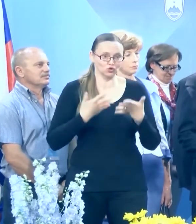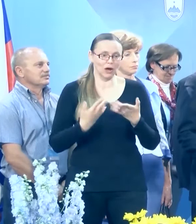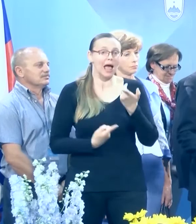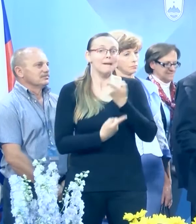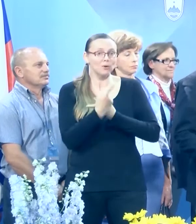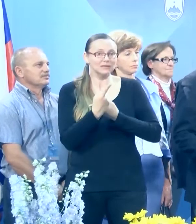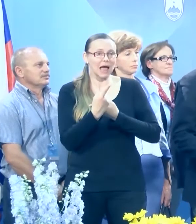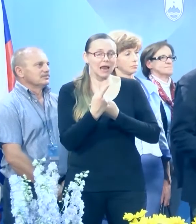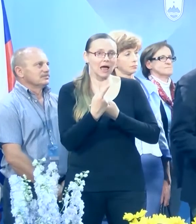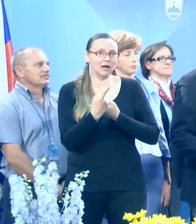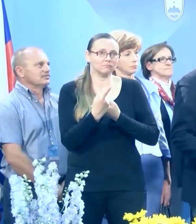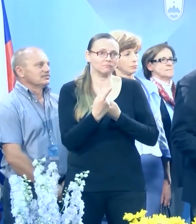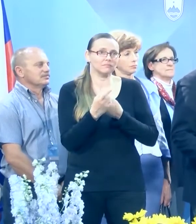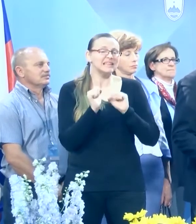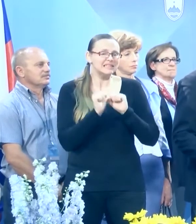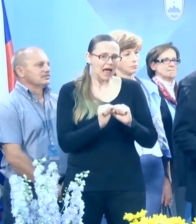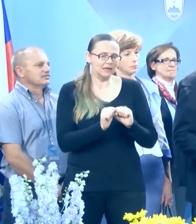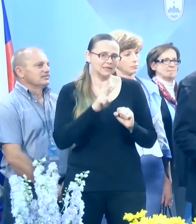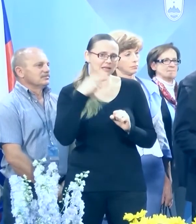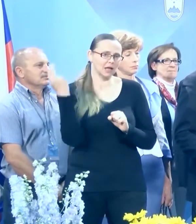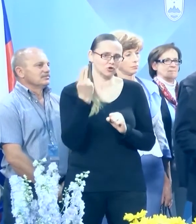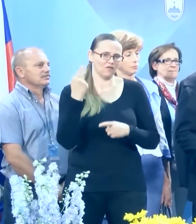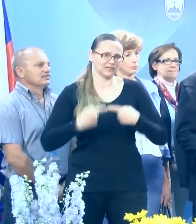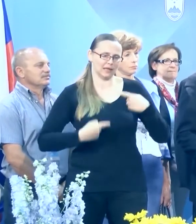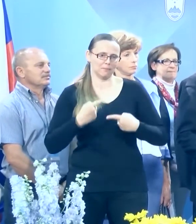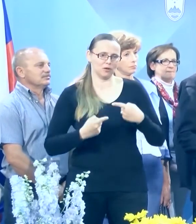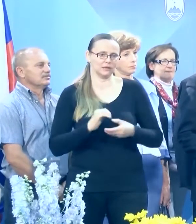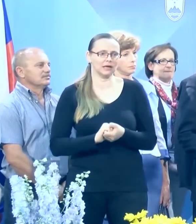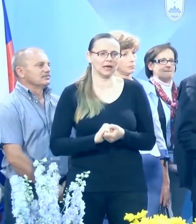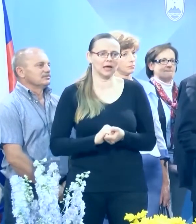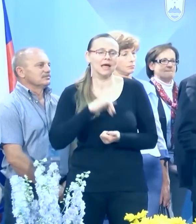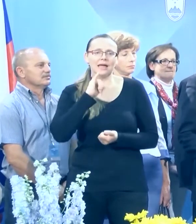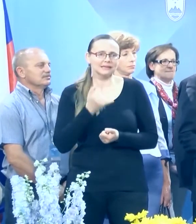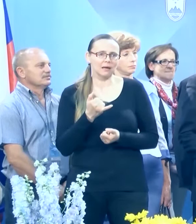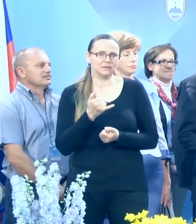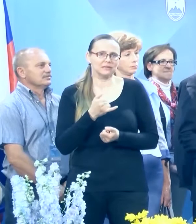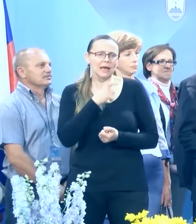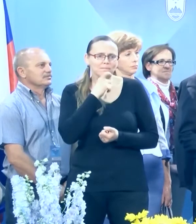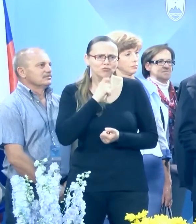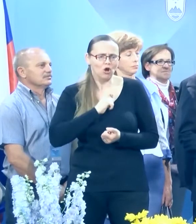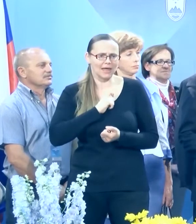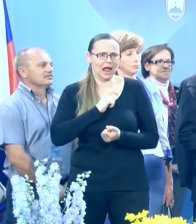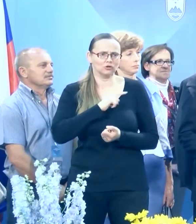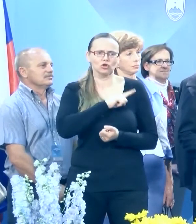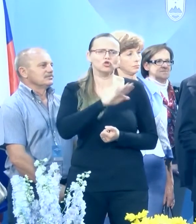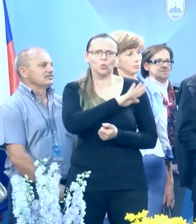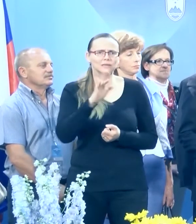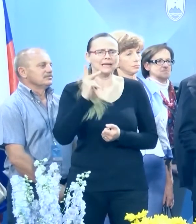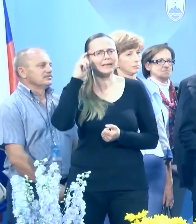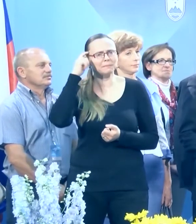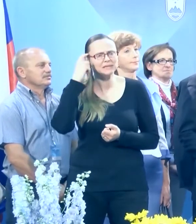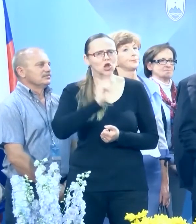postala značilnost slovenske politike, da bi se tolerantnost do vseh, ki mislijo